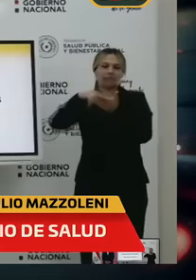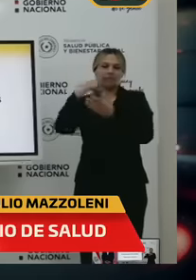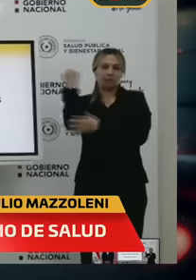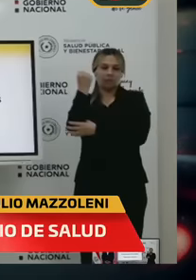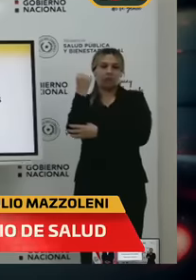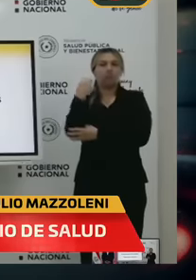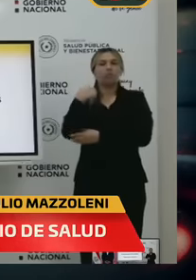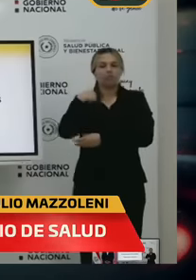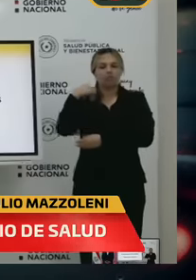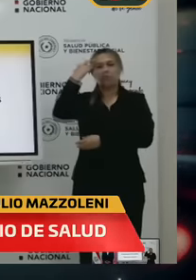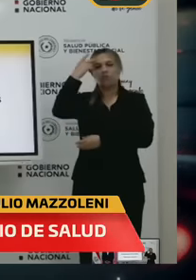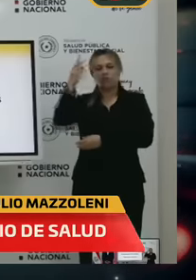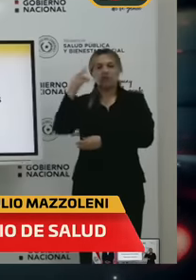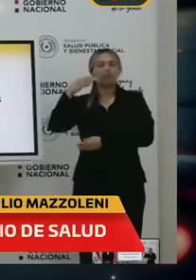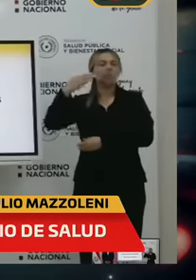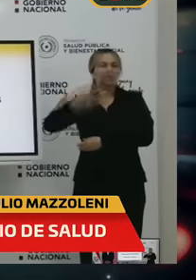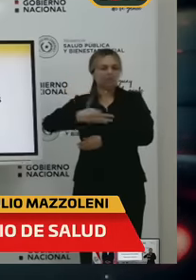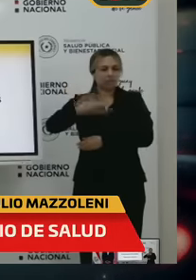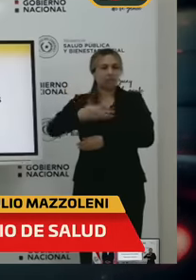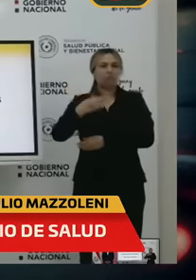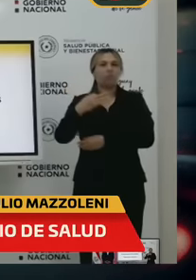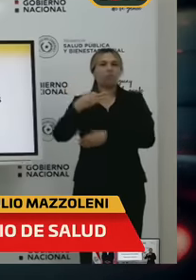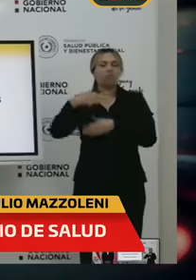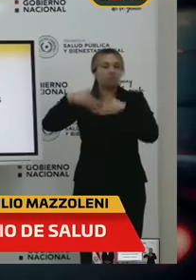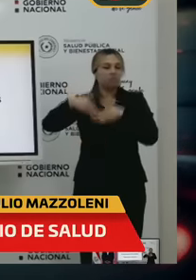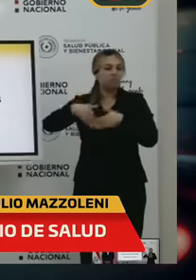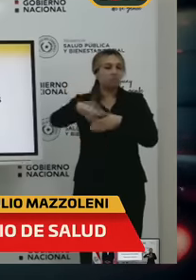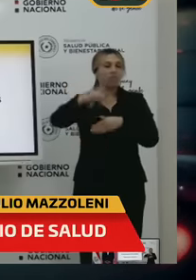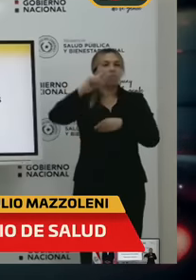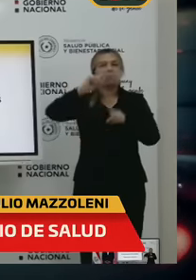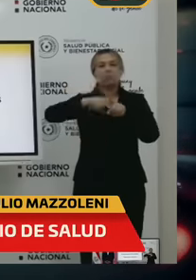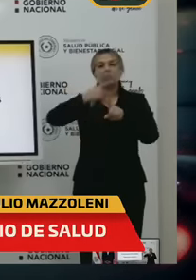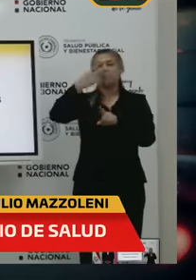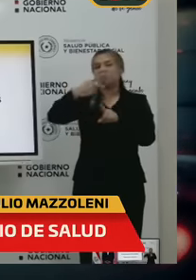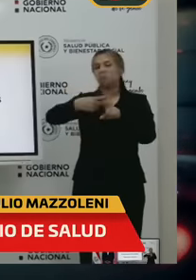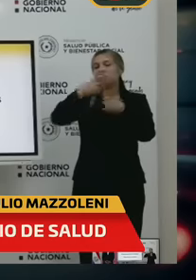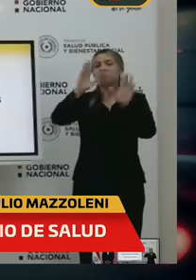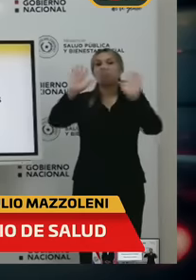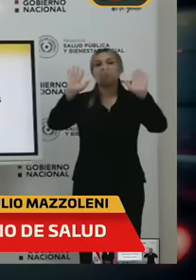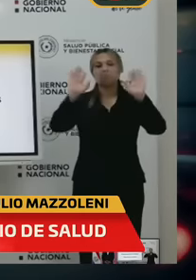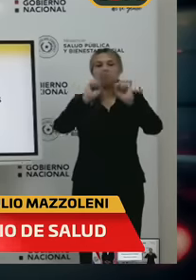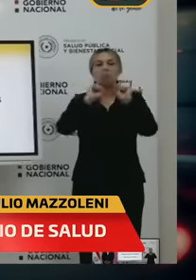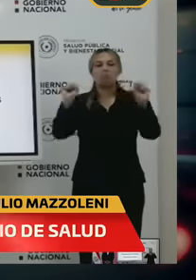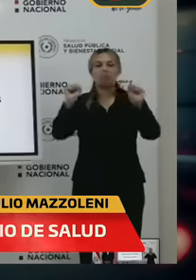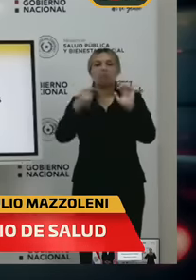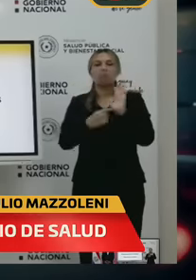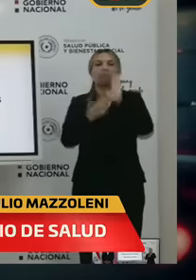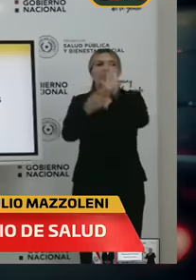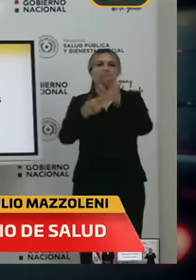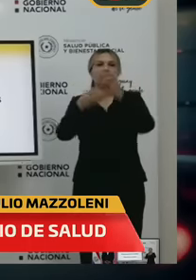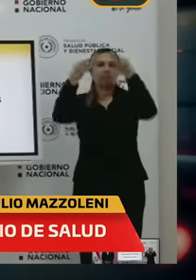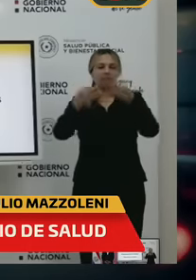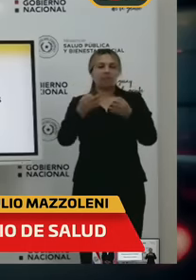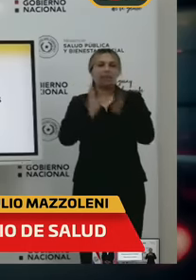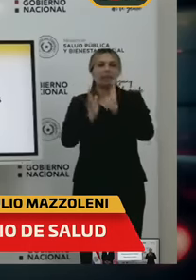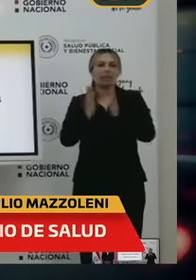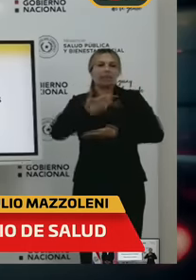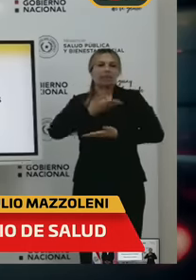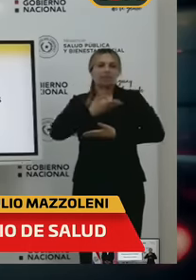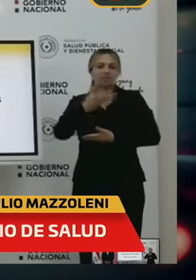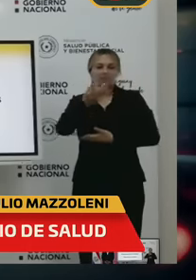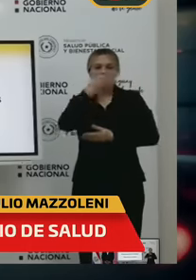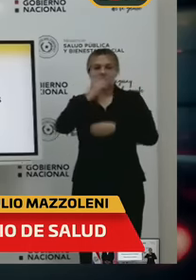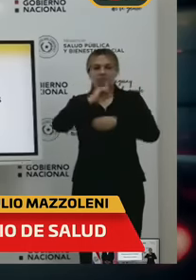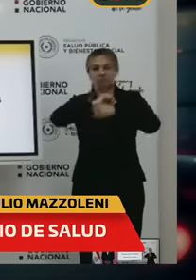eso, estoy convencido que seguramente en los próximos meses vamos a tener tratamientos efectivos. ¿Sigue